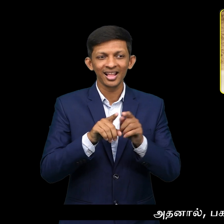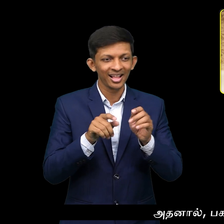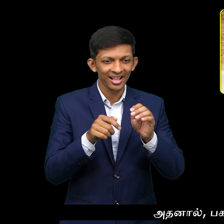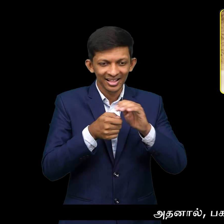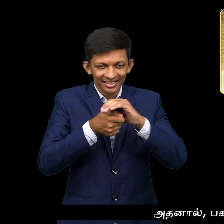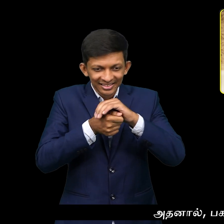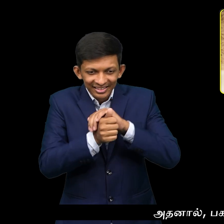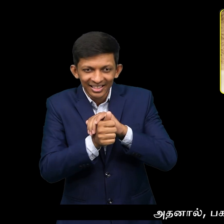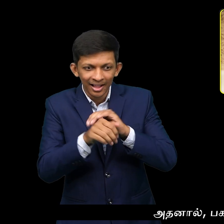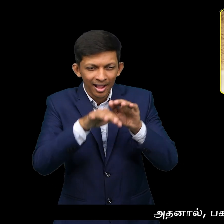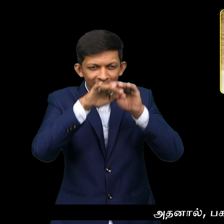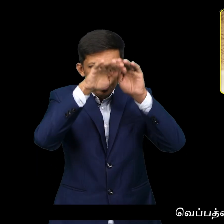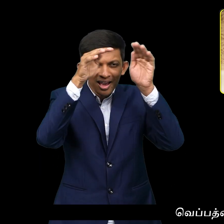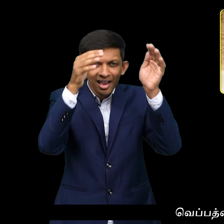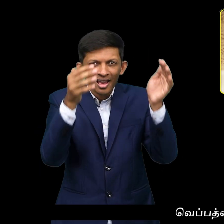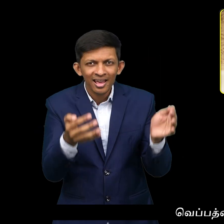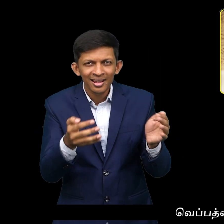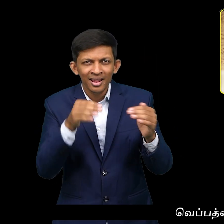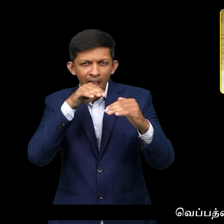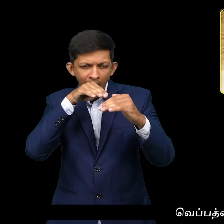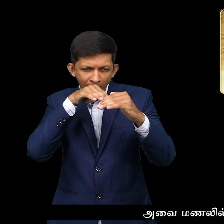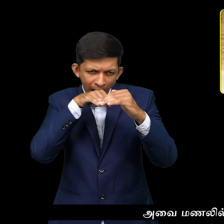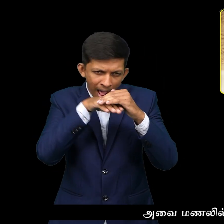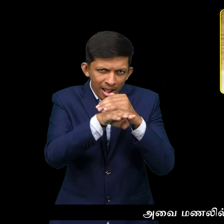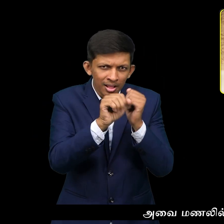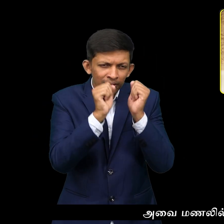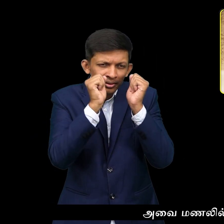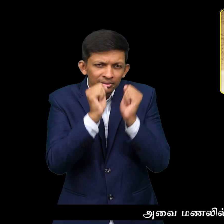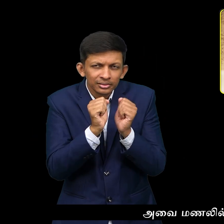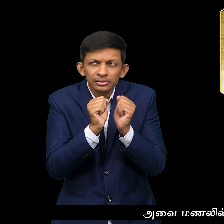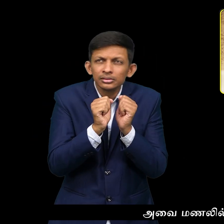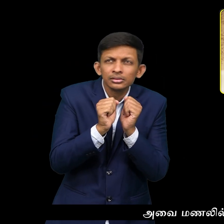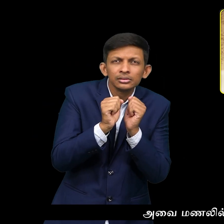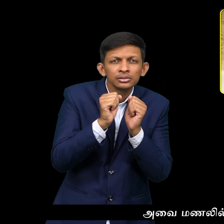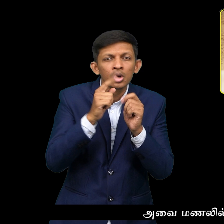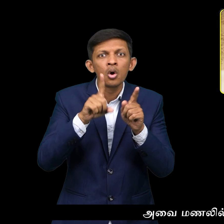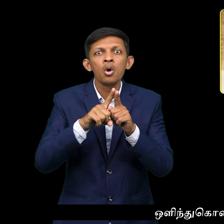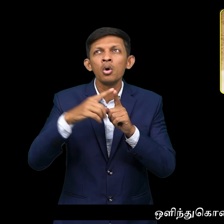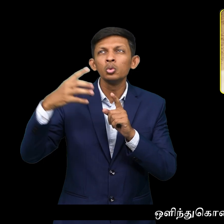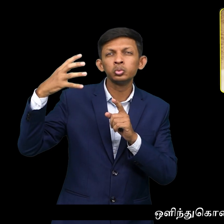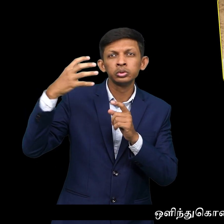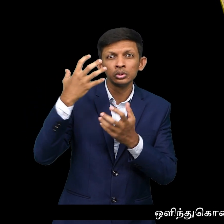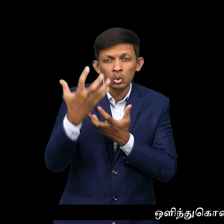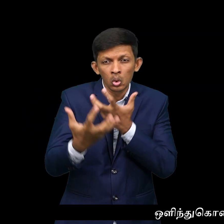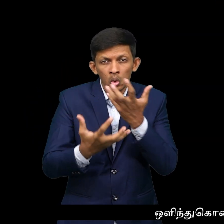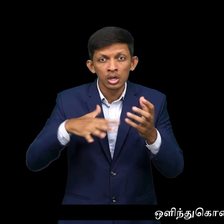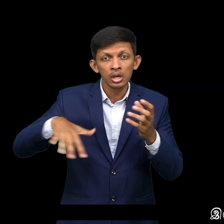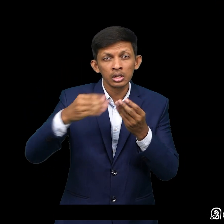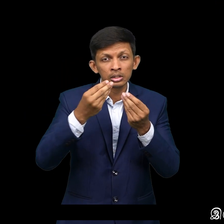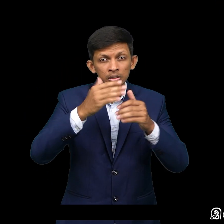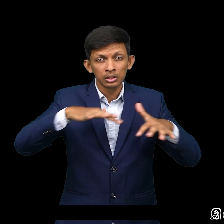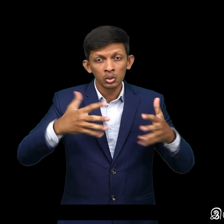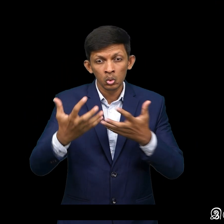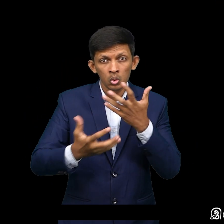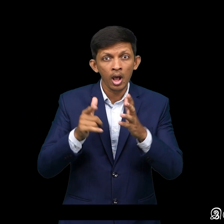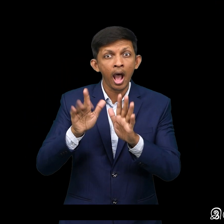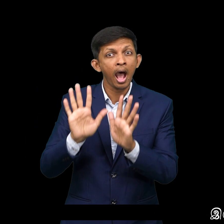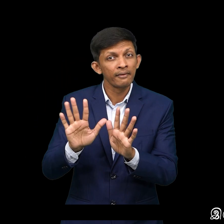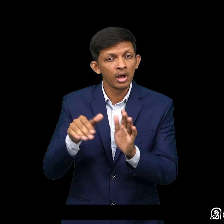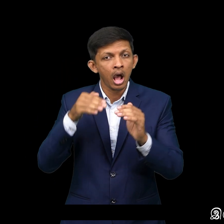அதனால் பகலில் கடுமையான வெப்பத்தை தவிர்க்க அவை மணலில் துளைகளிட்டு ஒளிந்து கொண்டு குளிர்ச்சியாக